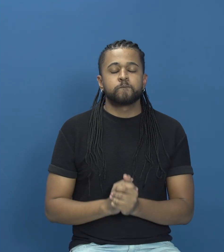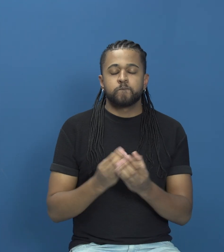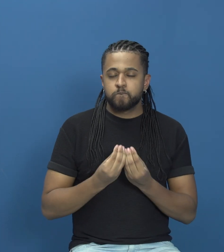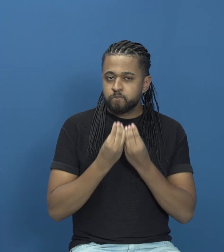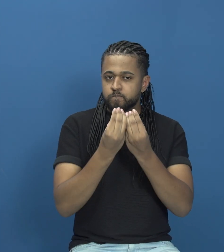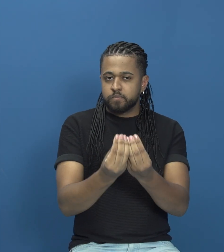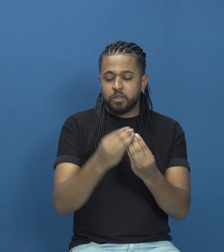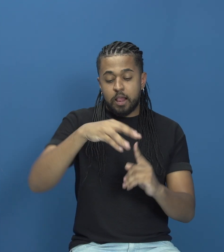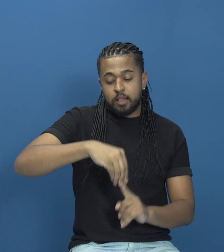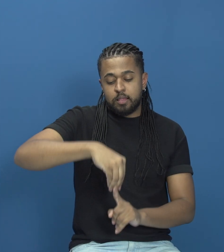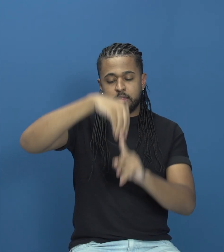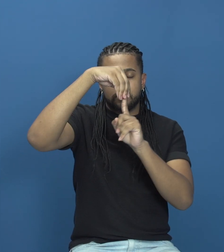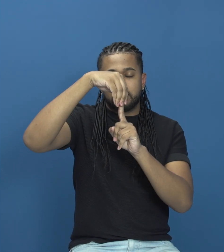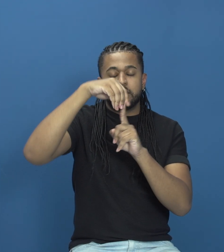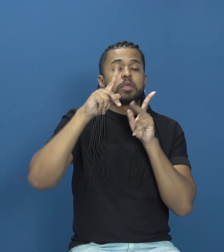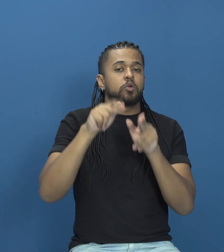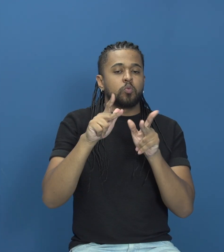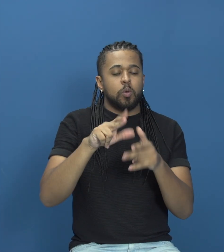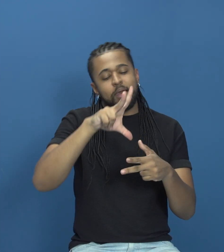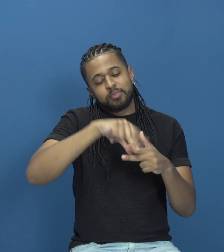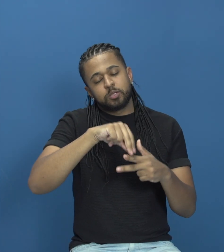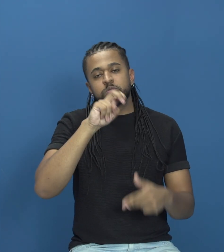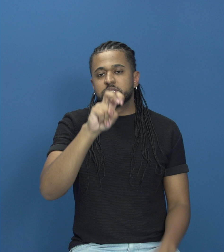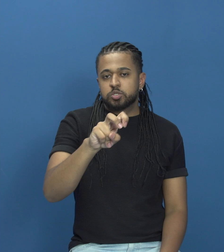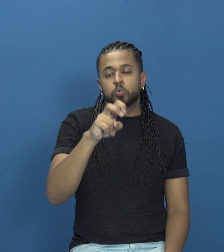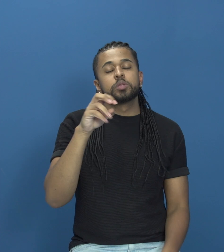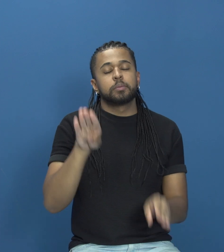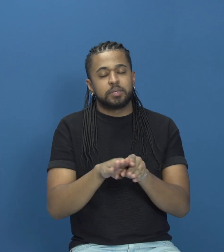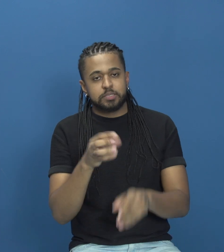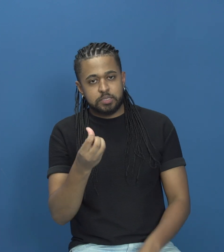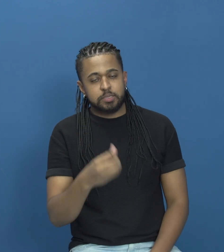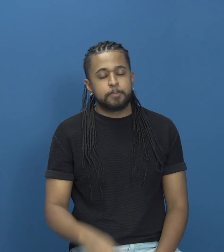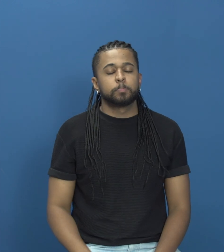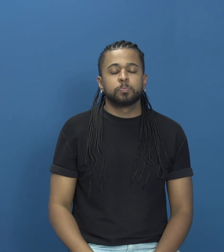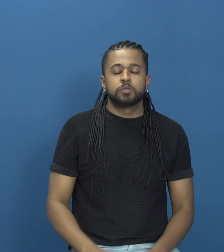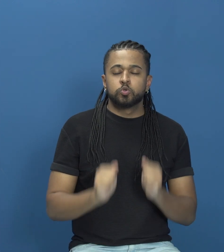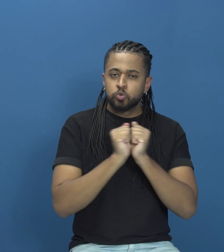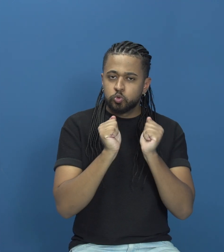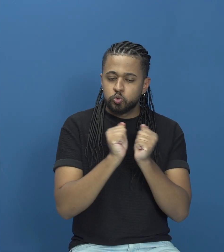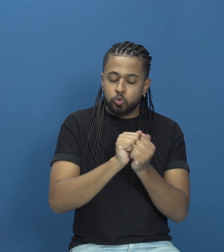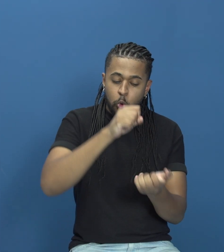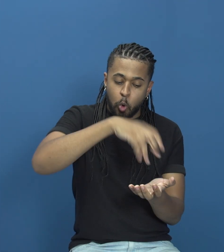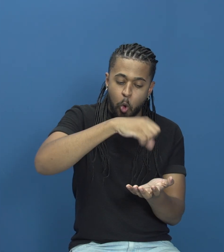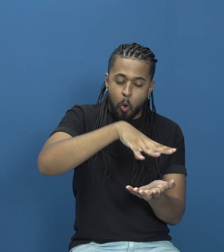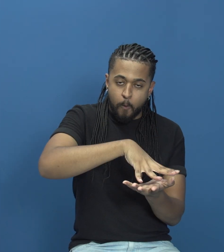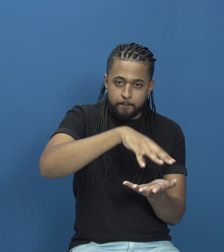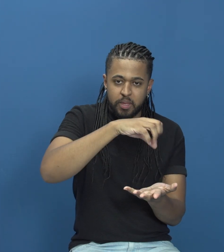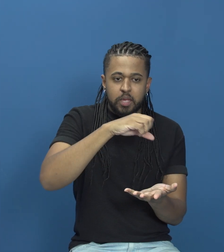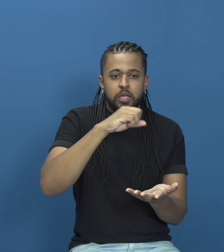emitida pelas lideranças, conforme anexos 5 e 6, acompanhado de cópia de documento